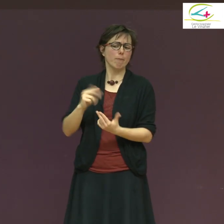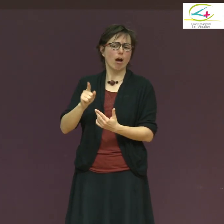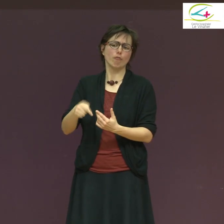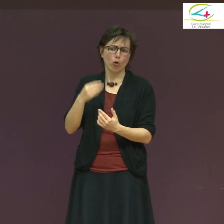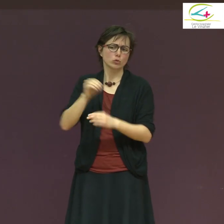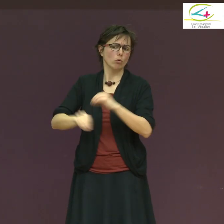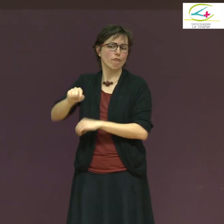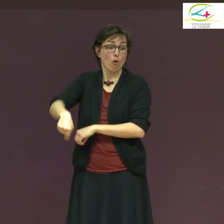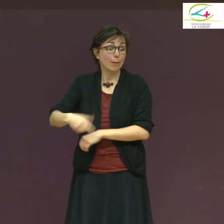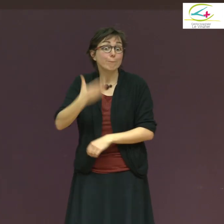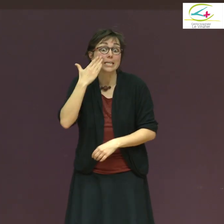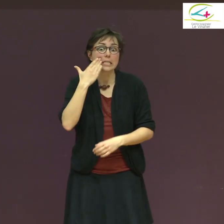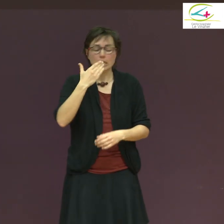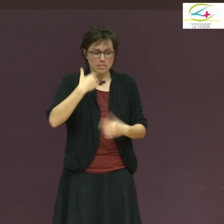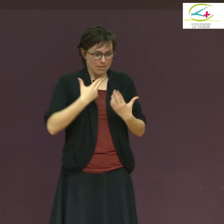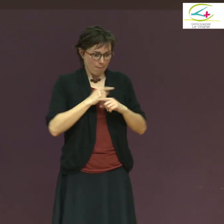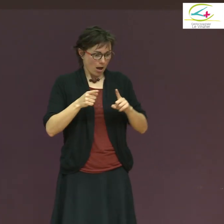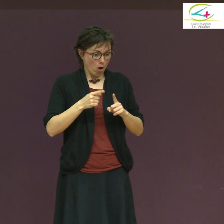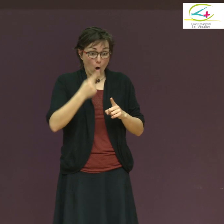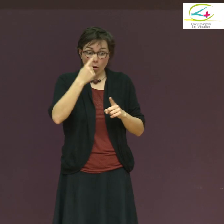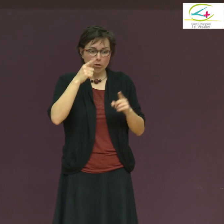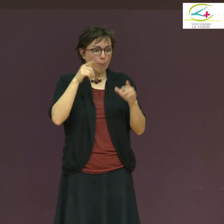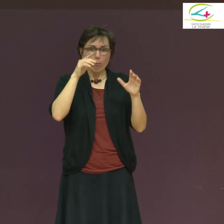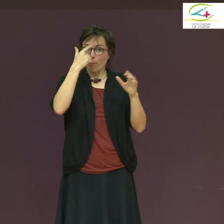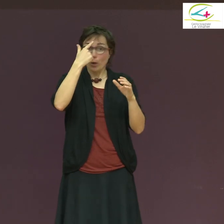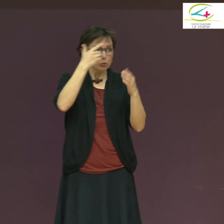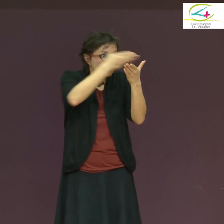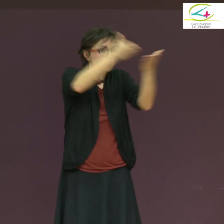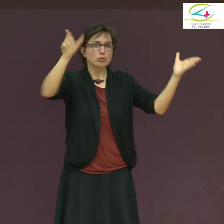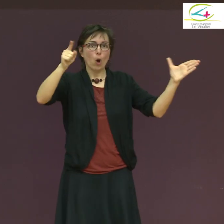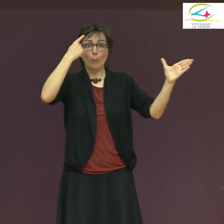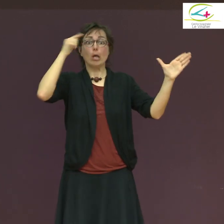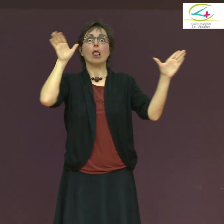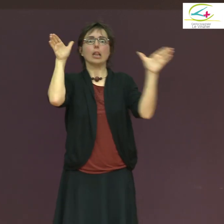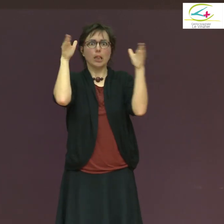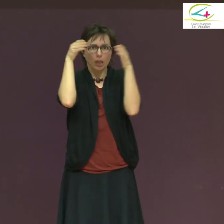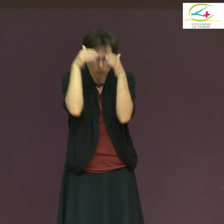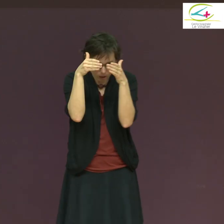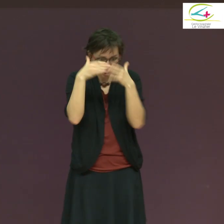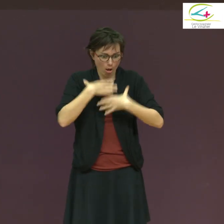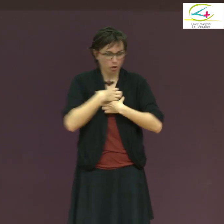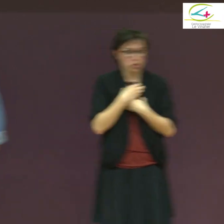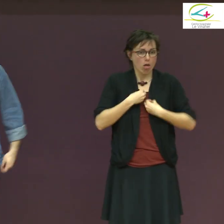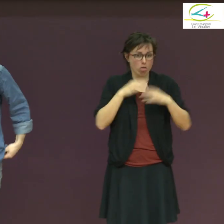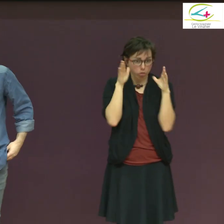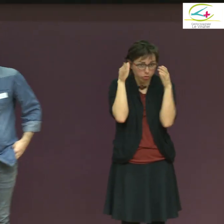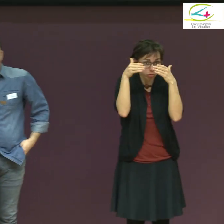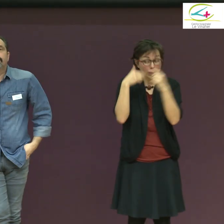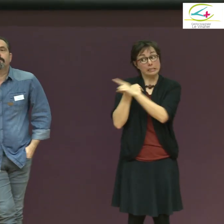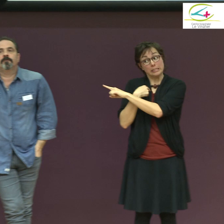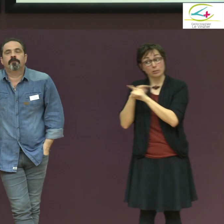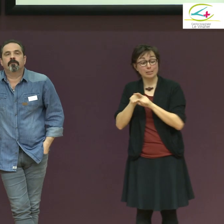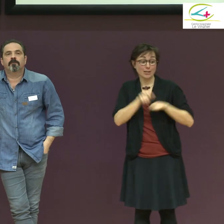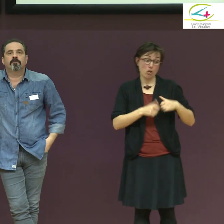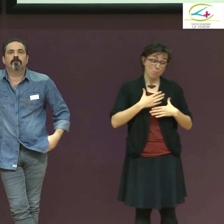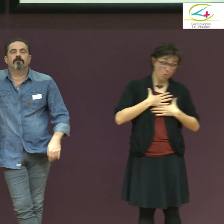charge comme ça. Donc effectivement, ça c'est important. Et puis ce qu'il faut imaginer, c'est ce qu'on disait tout à l'heure, c'est toutes les peurs, les craintes que la personne peut avoir à vous